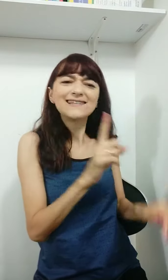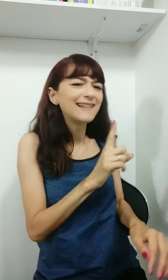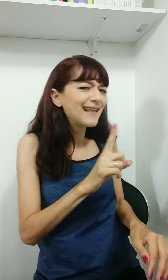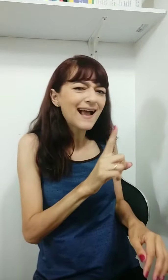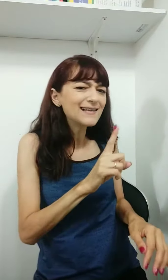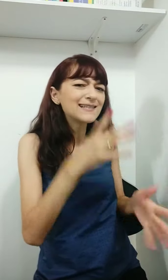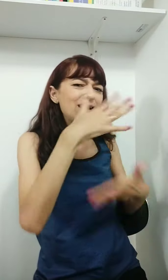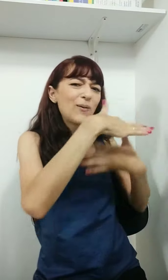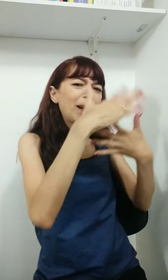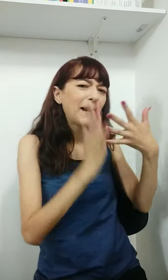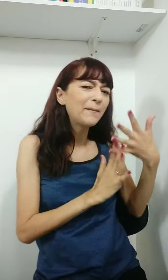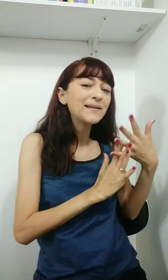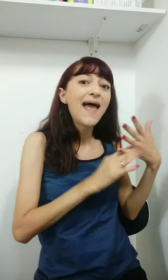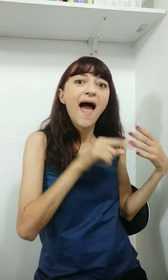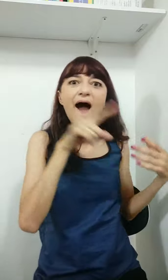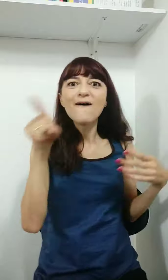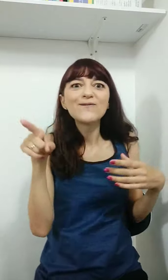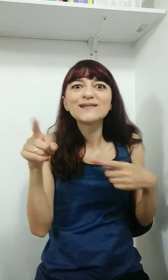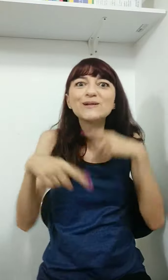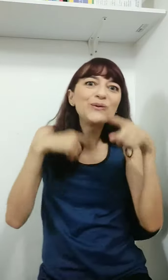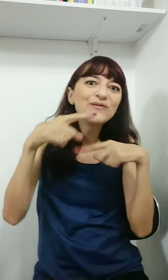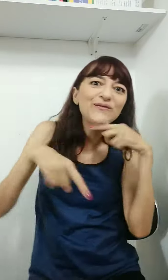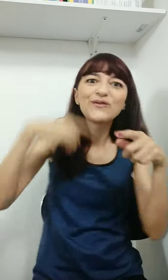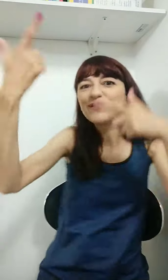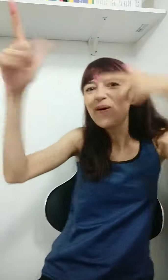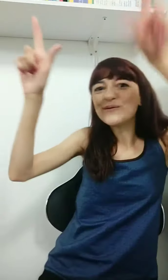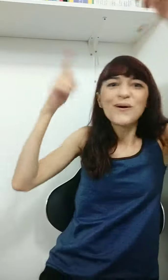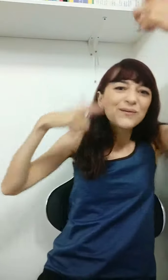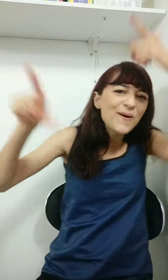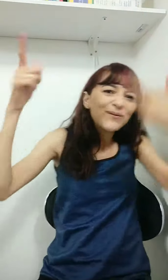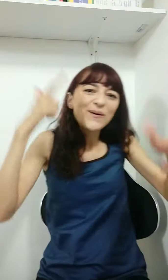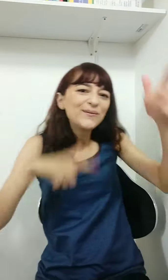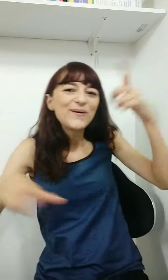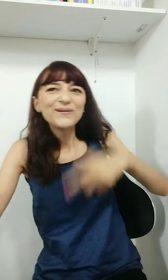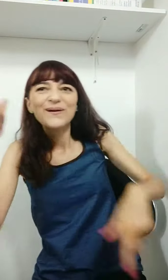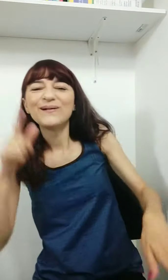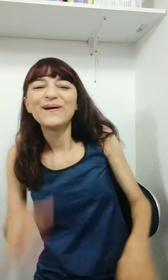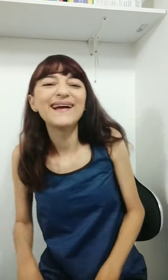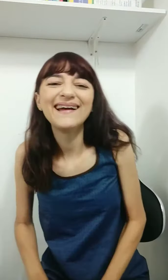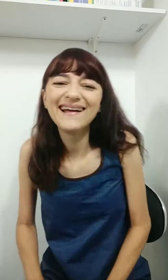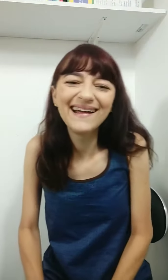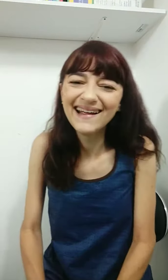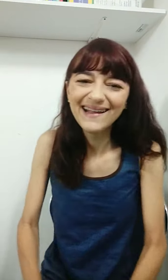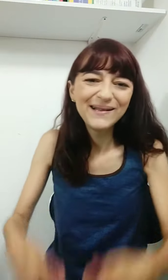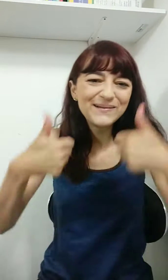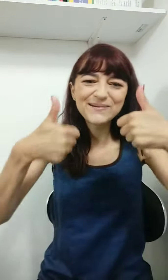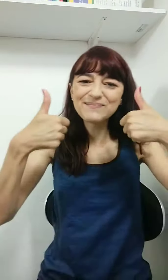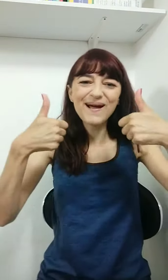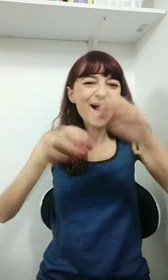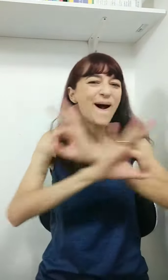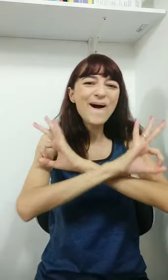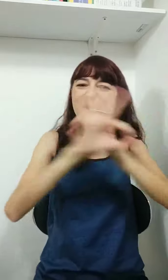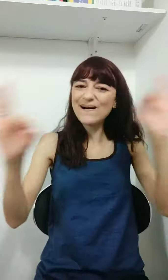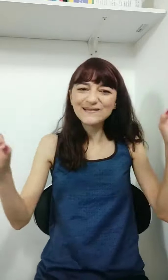é? A gente ia falar simplesmente de expressões, frases, e a gente foi batendo papo aqui, foi para diversos outros assuntos. Isso